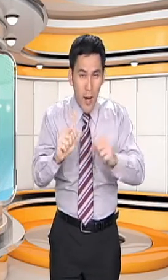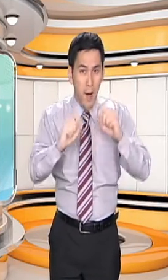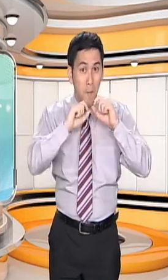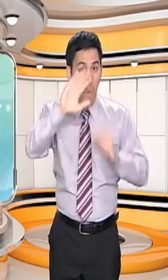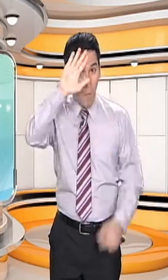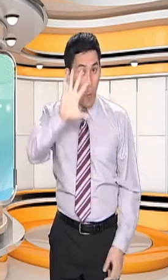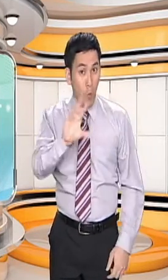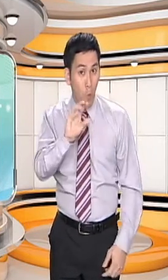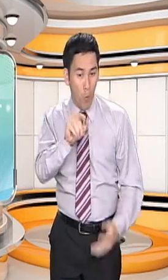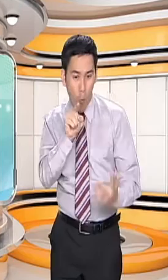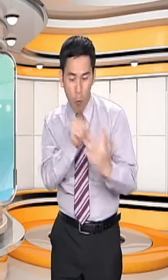是否罹患癌症。